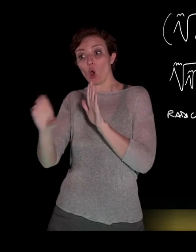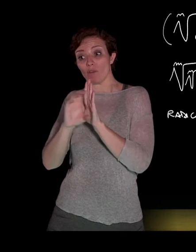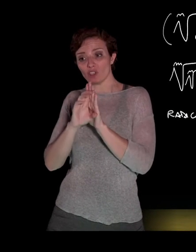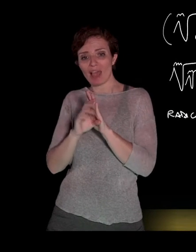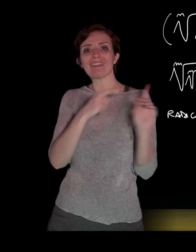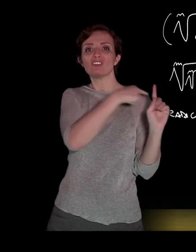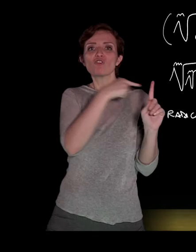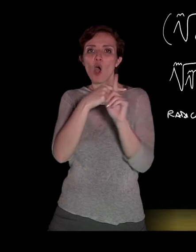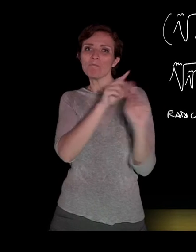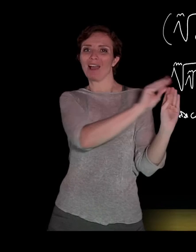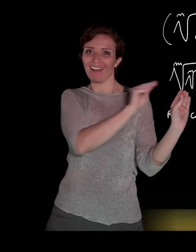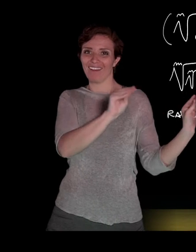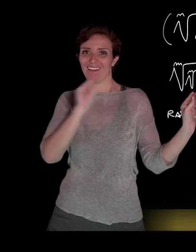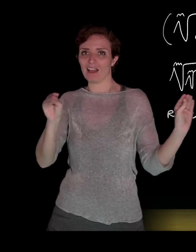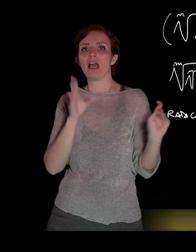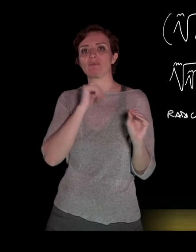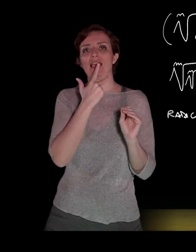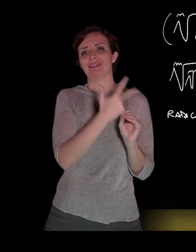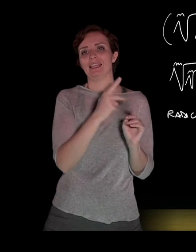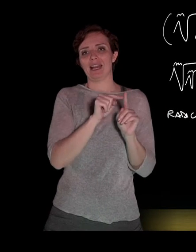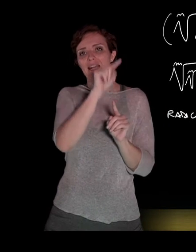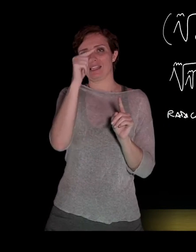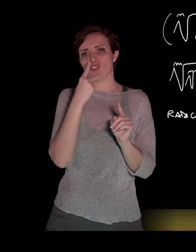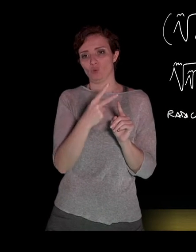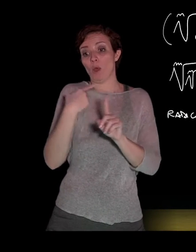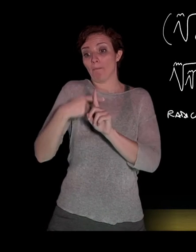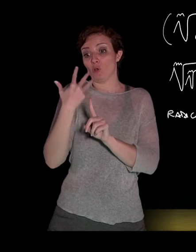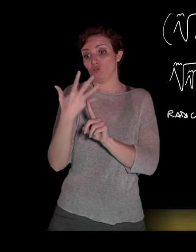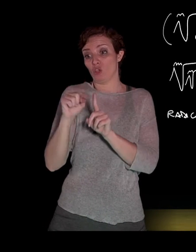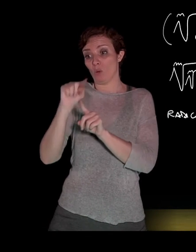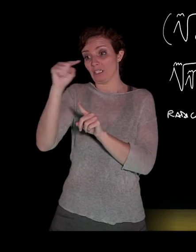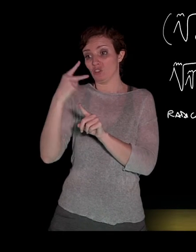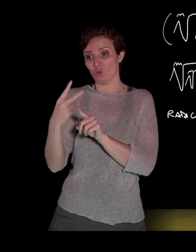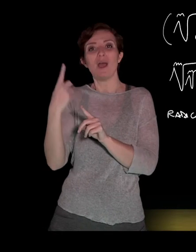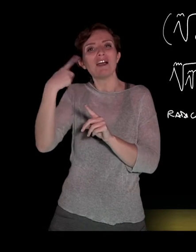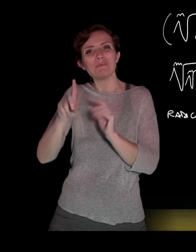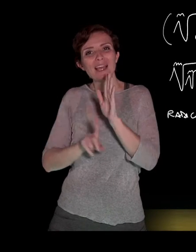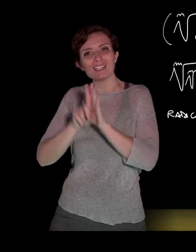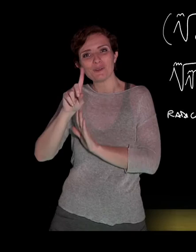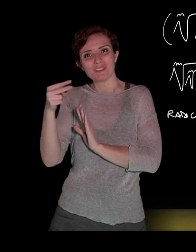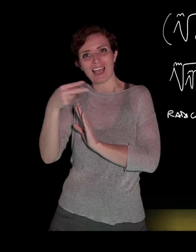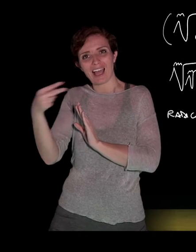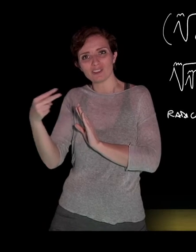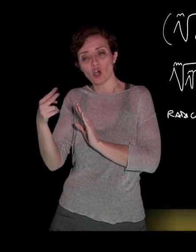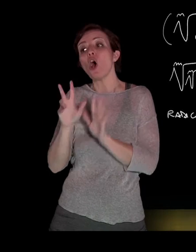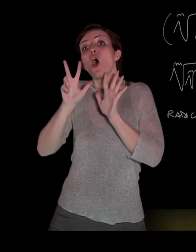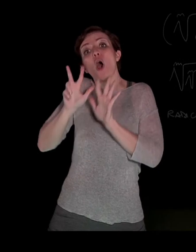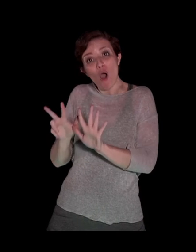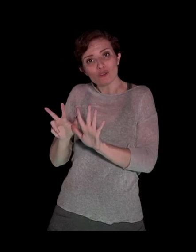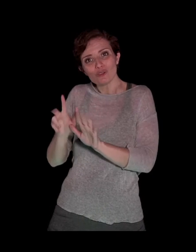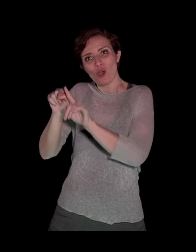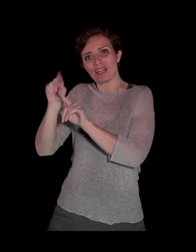di 2 5 radice di 2 questo darà luogo al radicale 8 radice di 2 anni